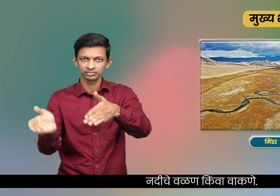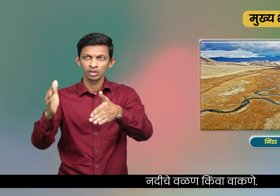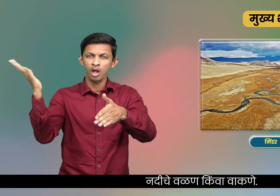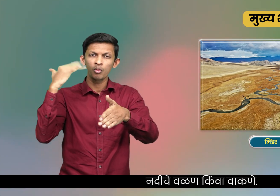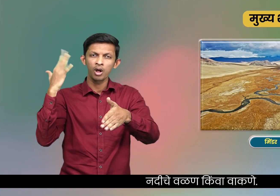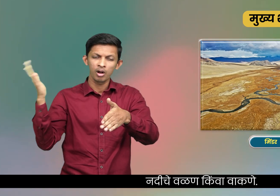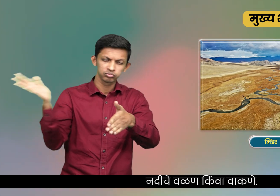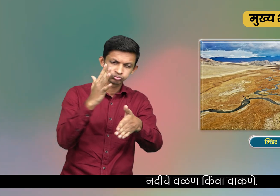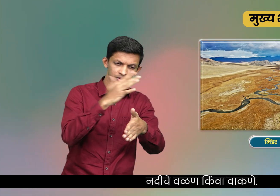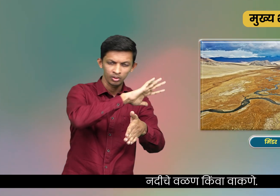नदीचं वळण किंवा वाकणं.